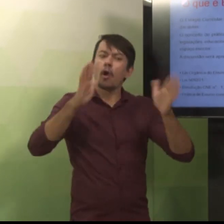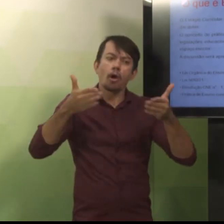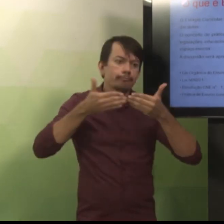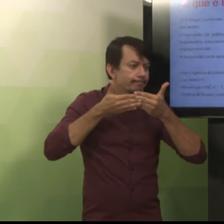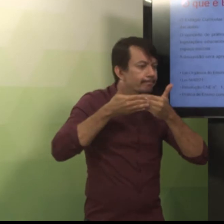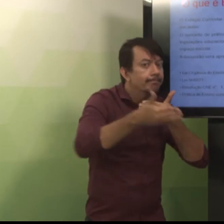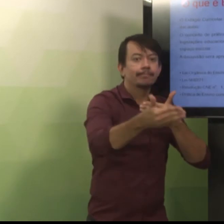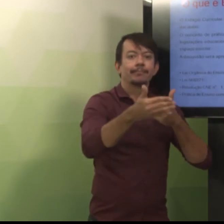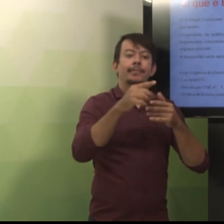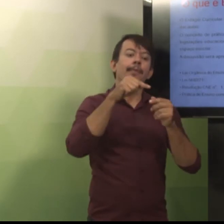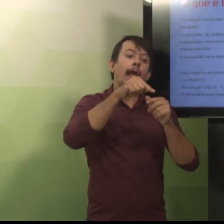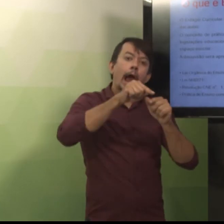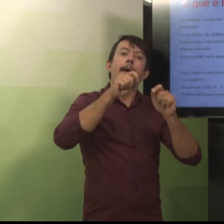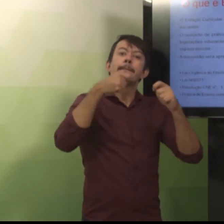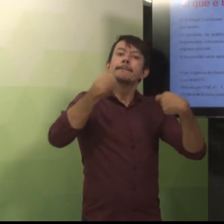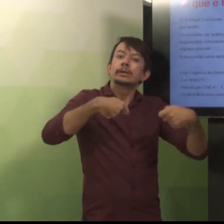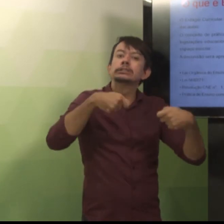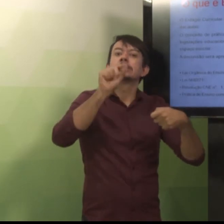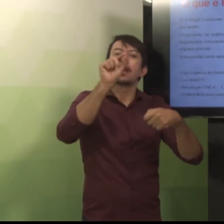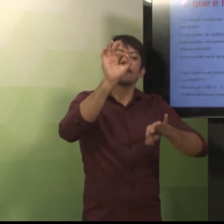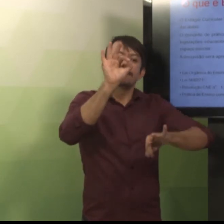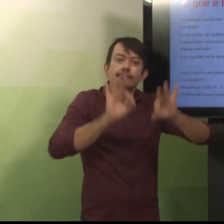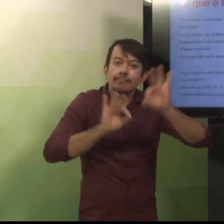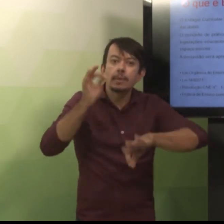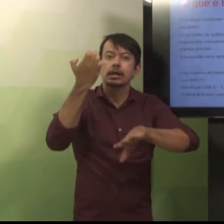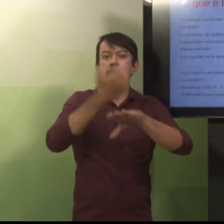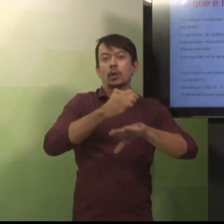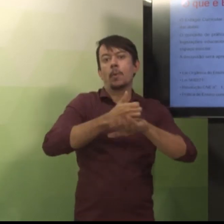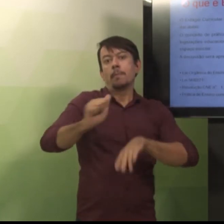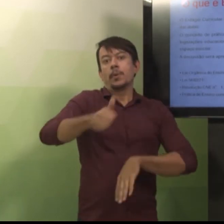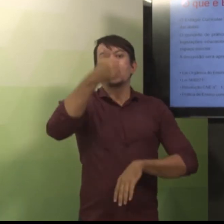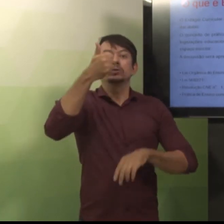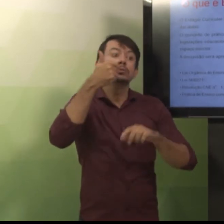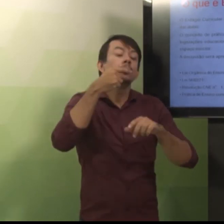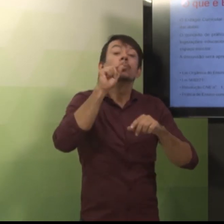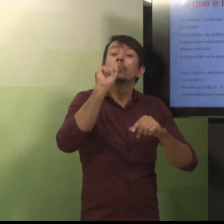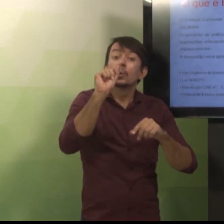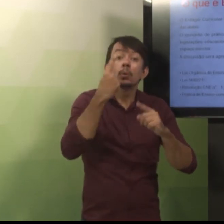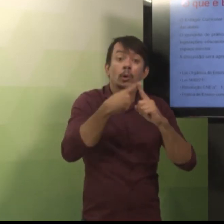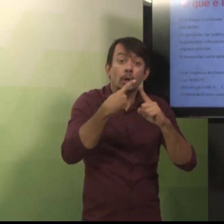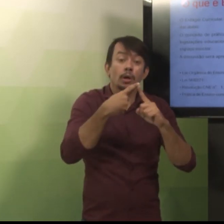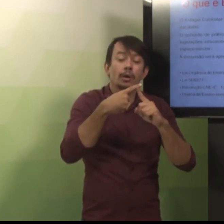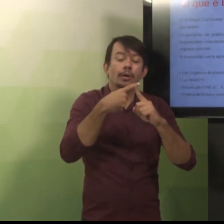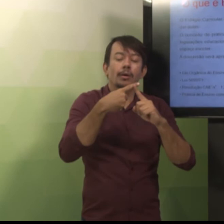que estabelece a necessidade dessa prática na formação.